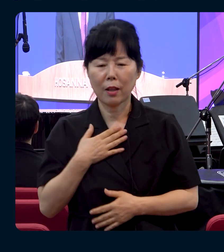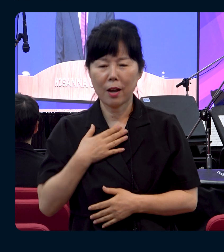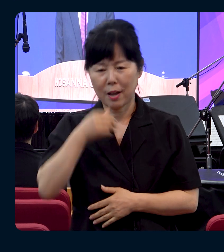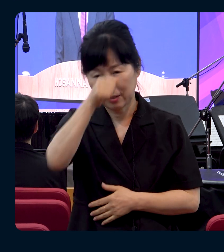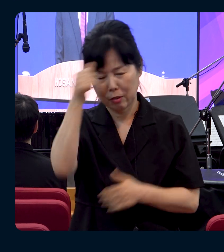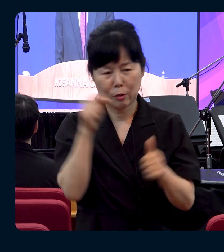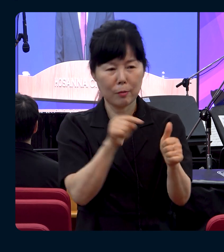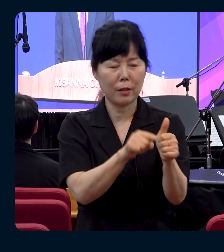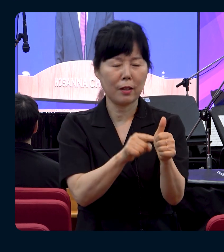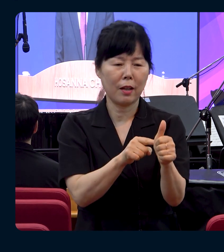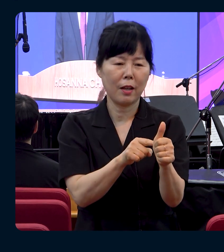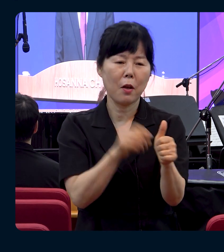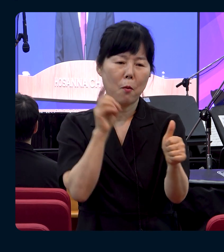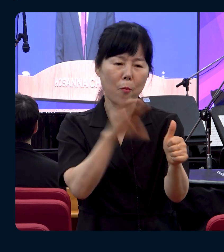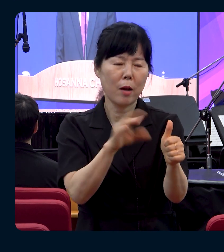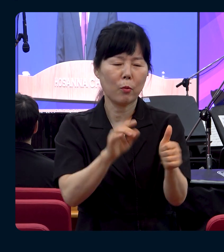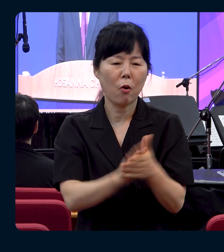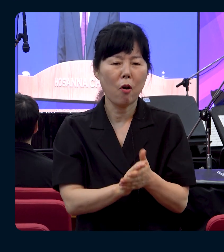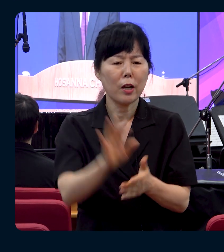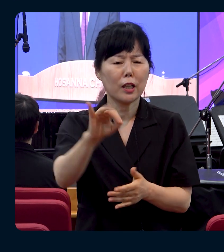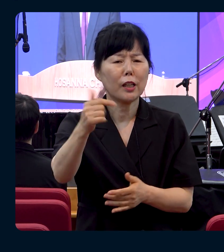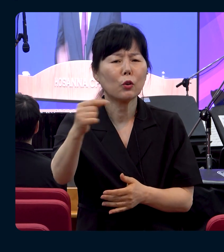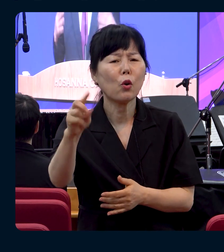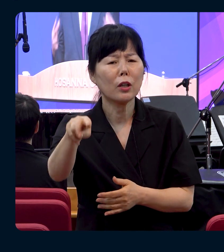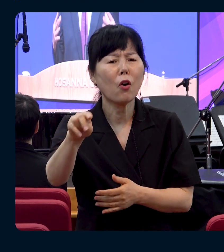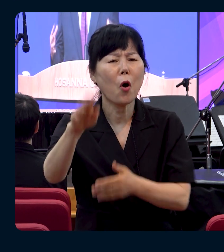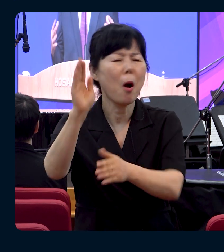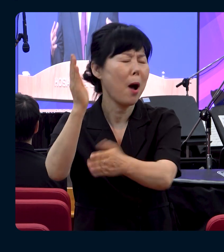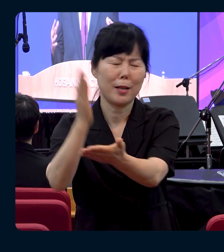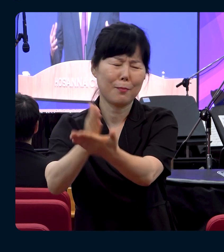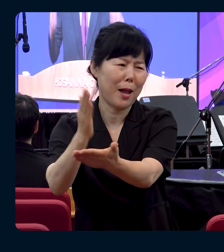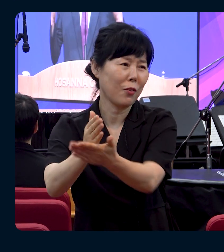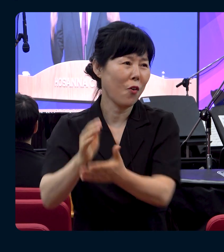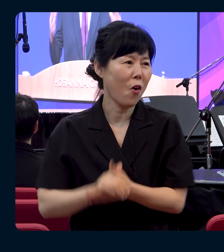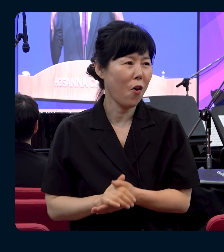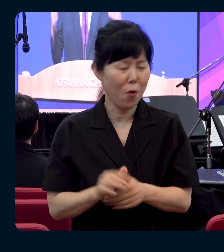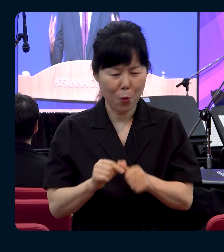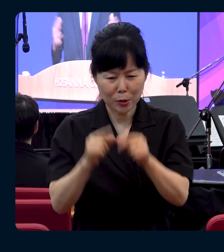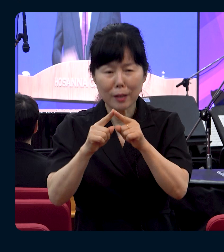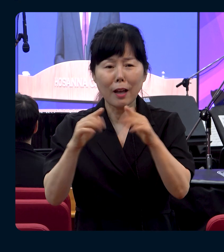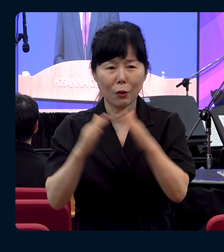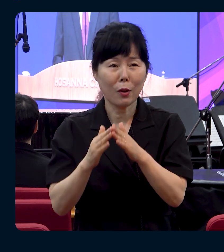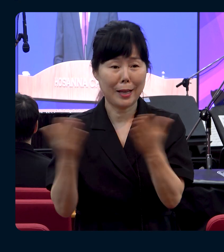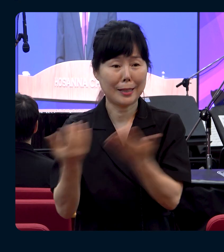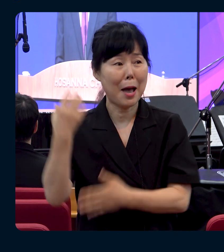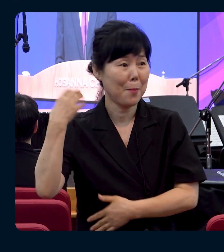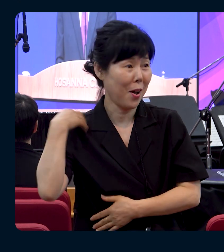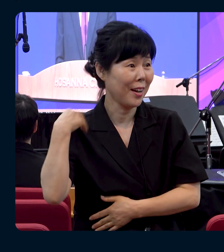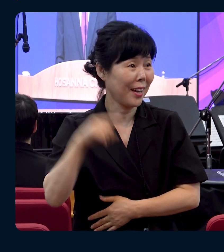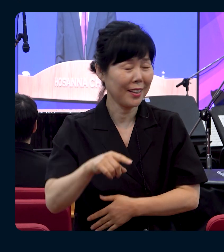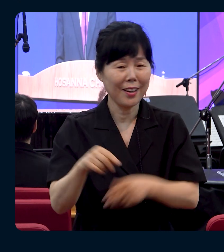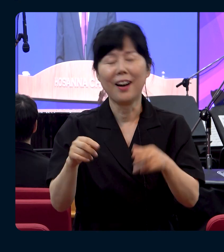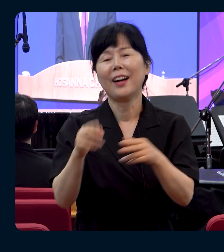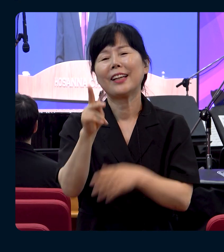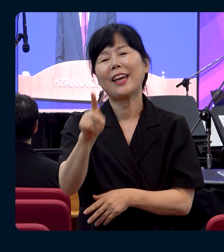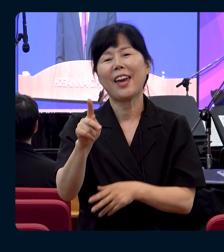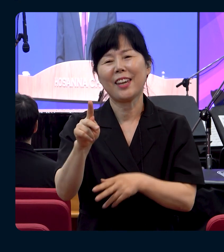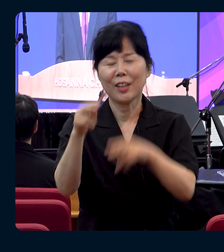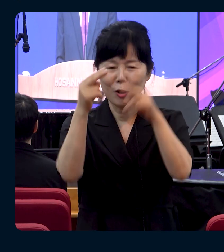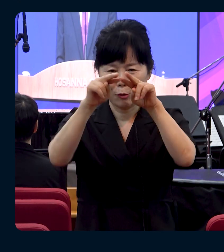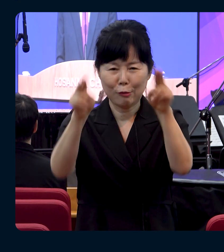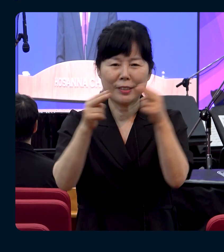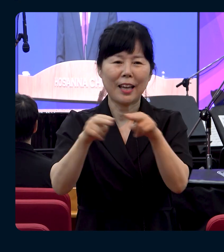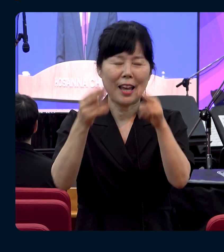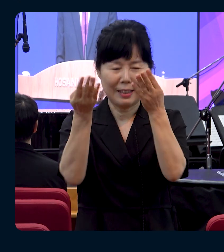장로님께 그곳 말고 우리 교회가 지금 사명으로 받고 하고 있는 K국제대학교에 가시면